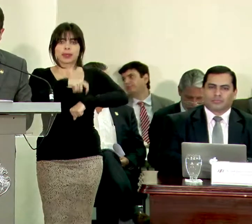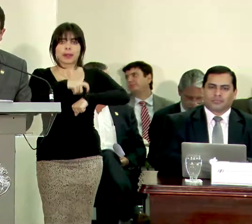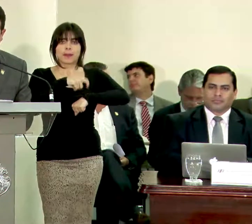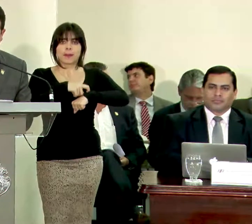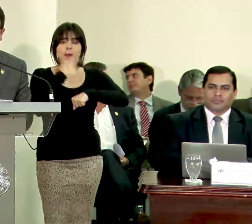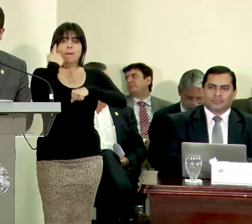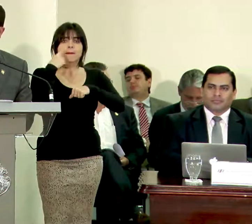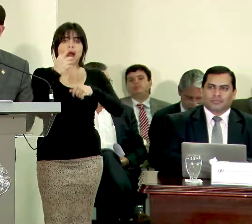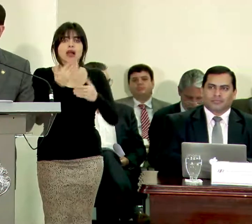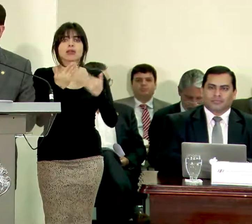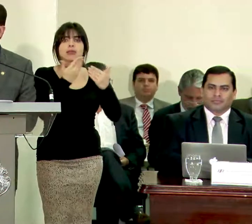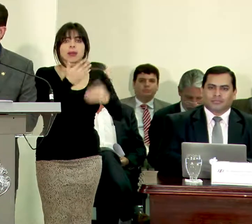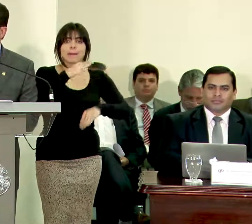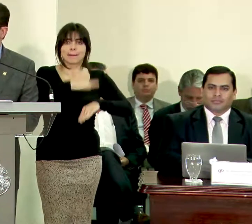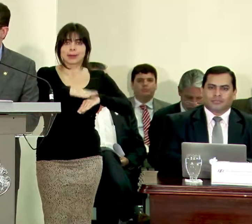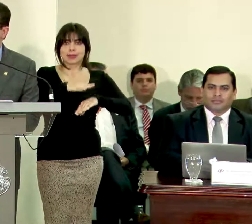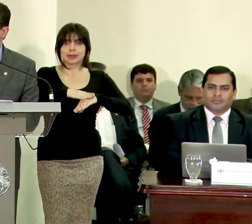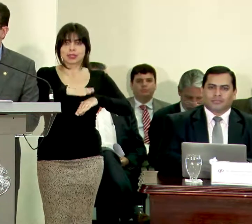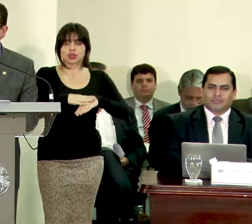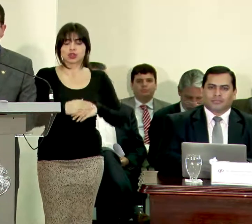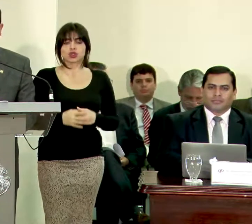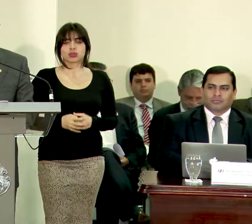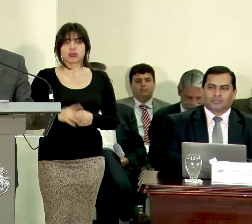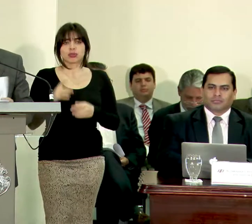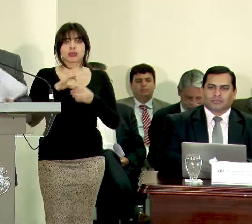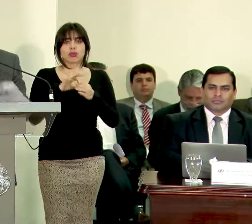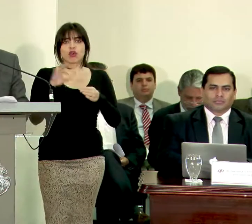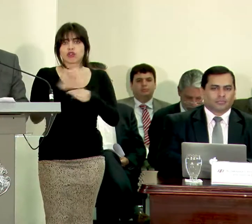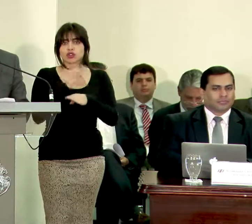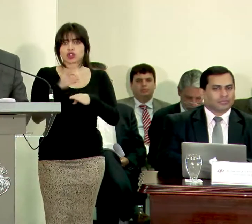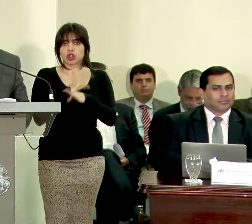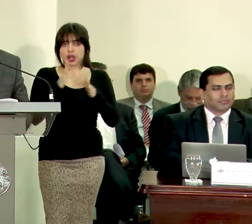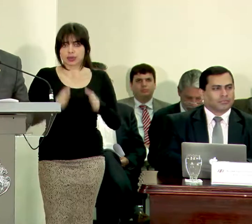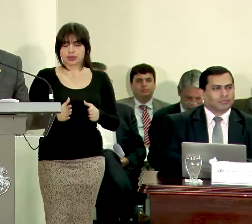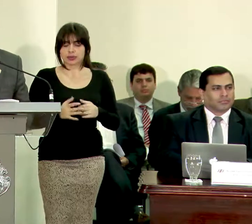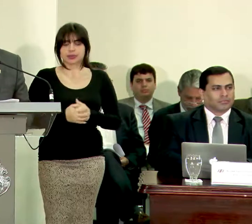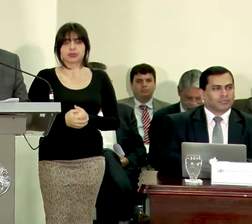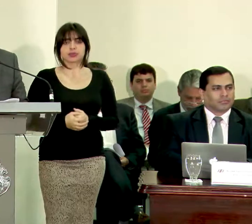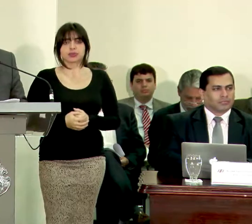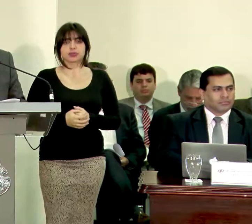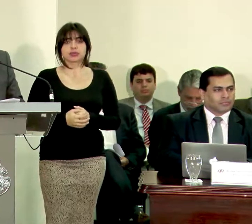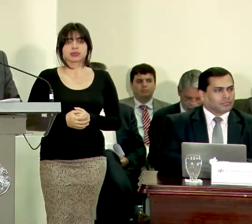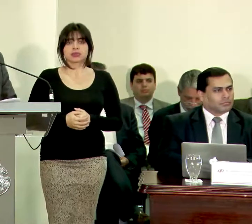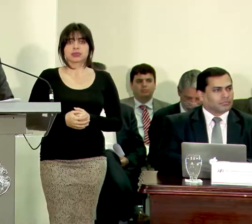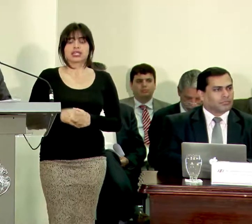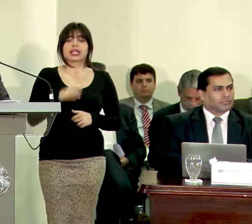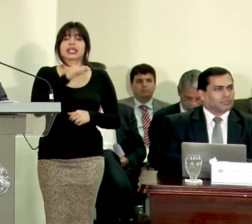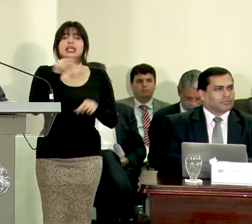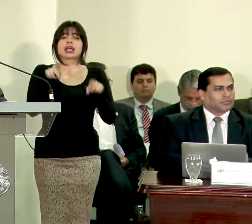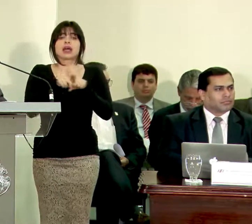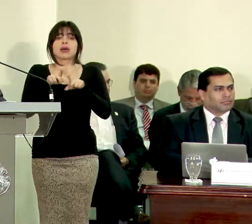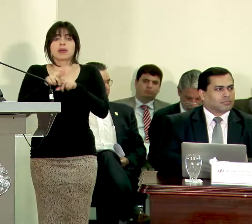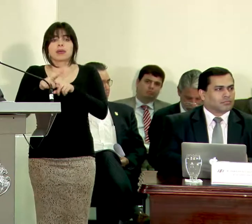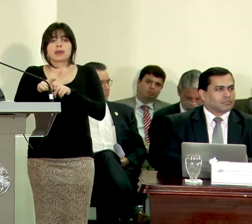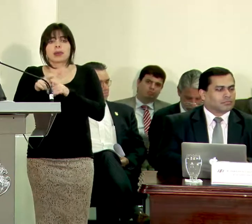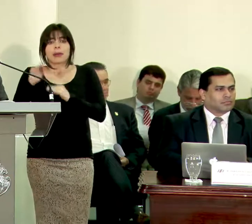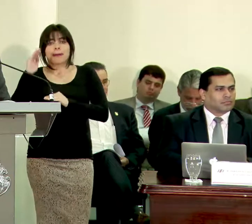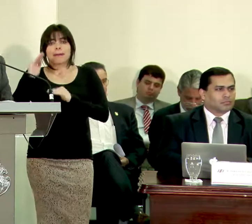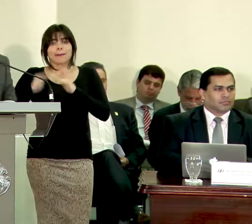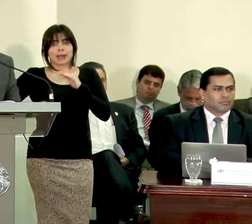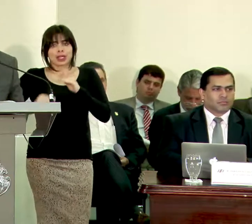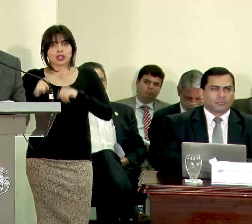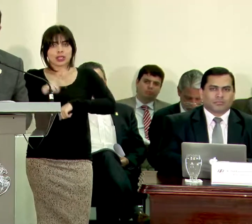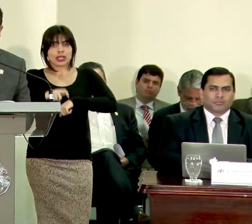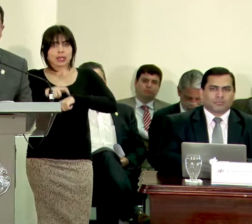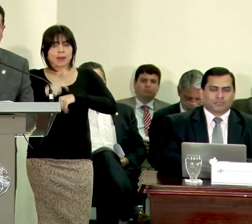de otorgamiento de permisos de funcionamiento y una disminución en el tiempo de